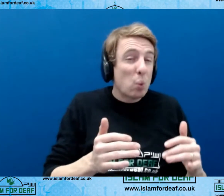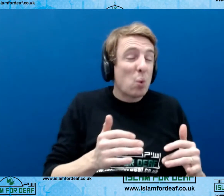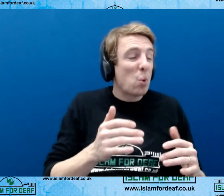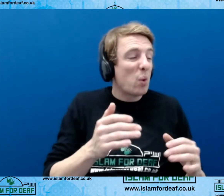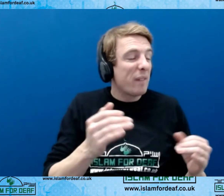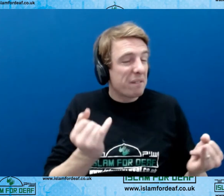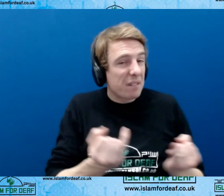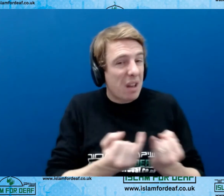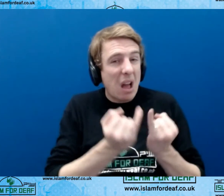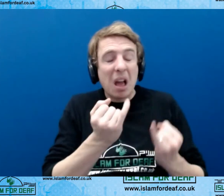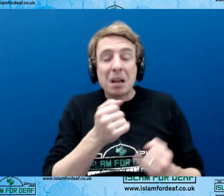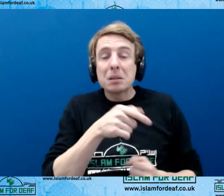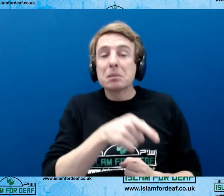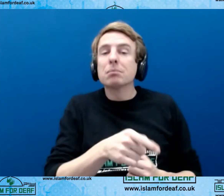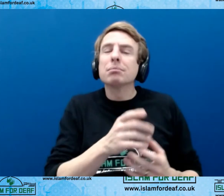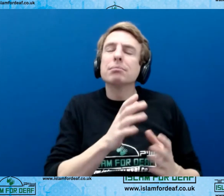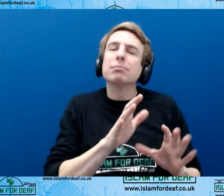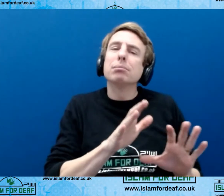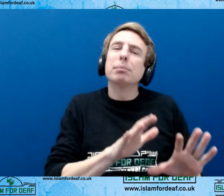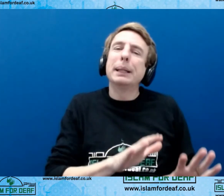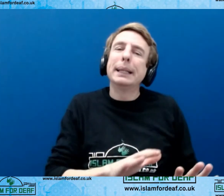وقال تعالى أيضا في آية أخرى.